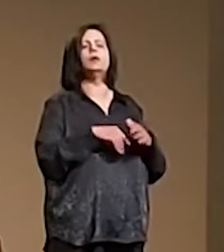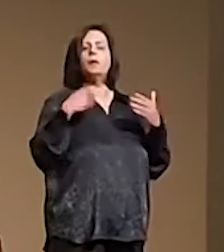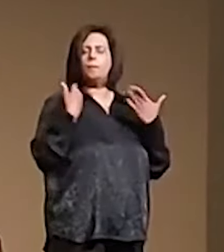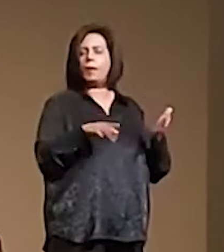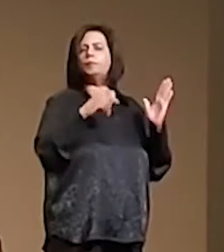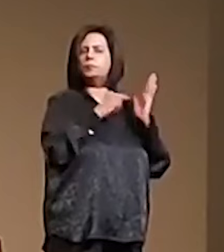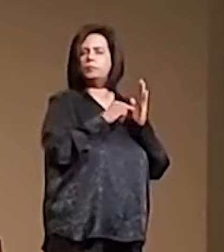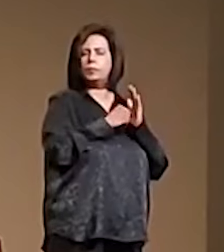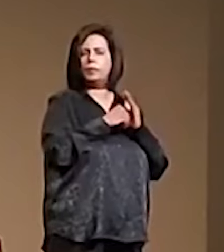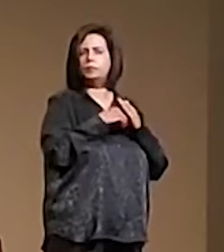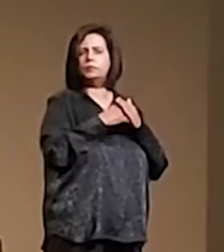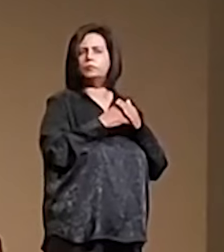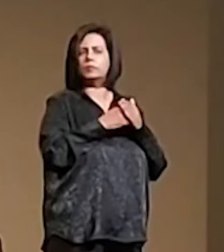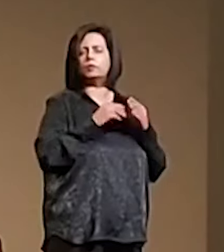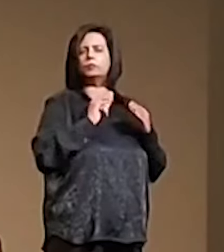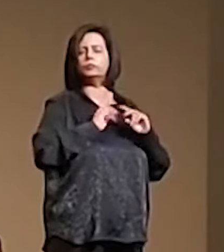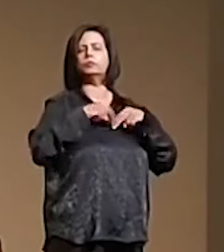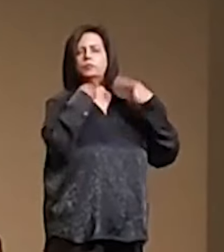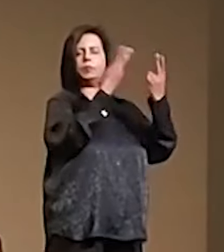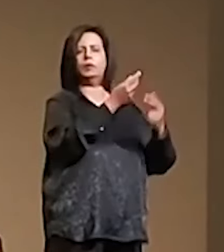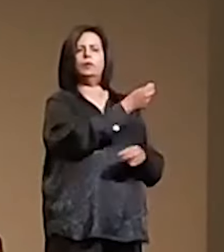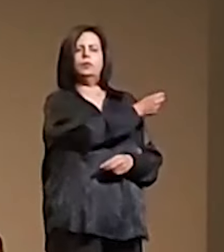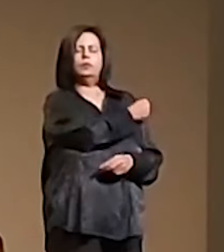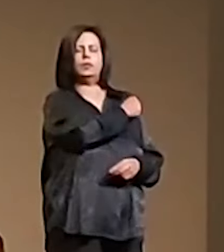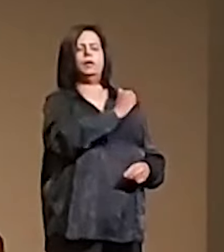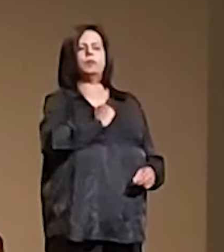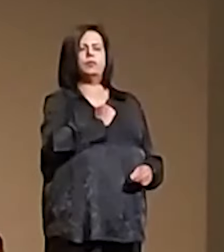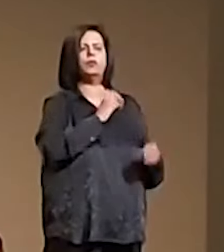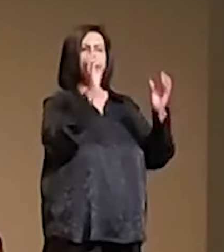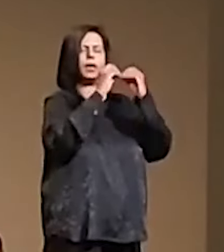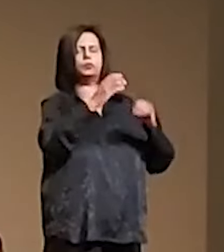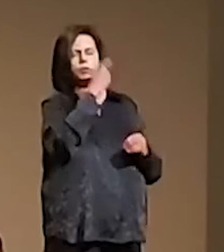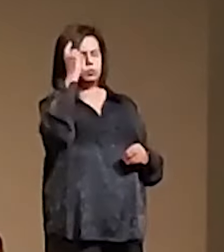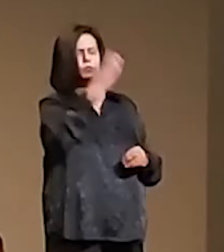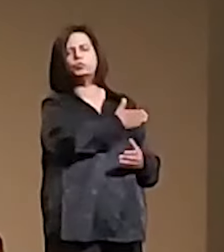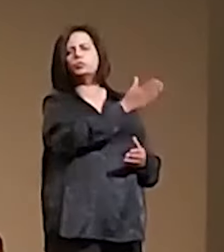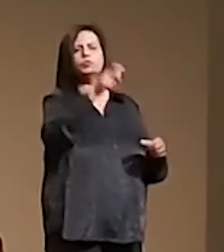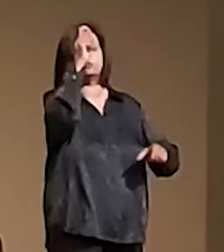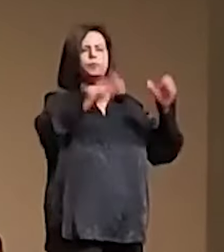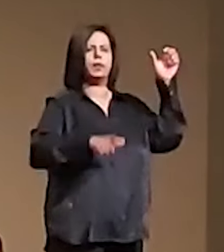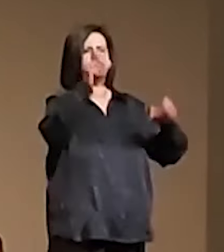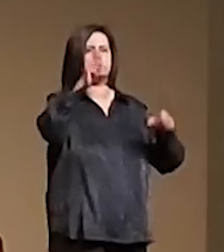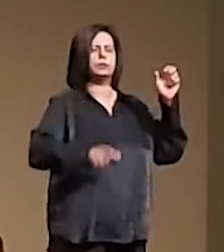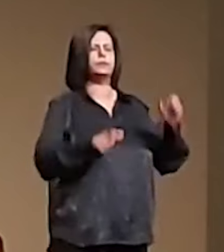privé. L'hypou applicable aux médicaments gratuits pour tout le monde.